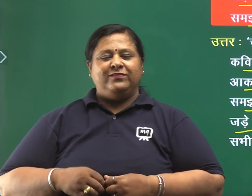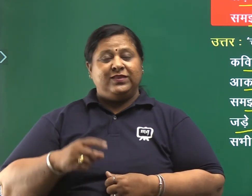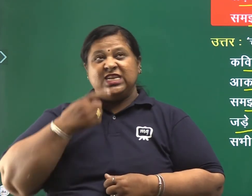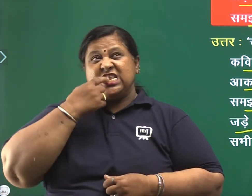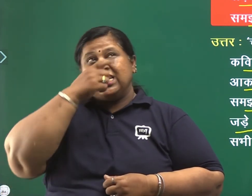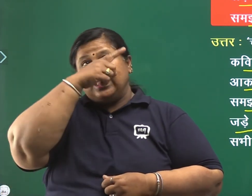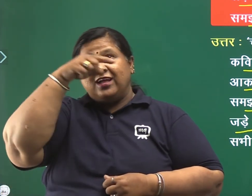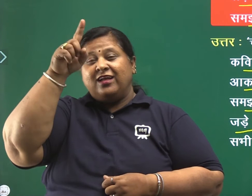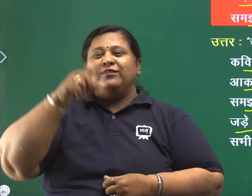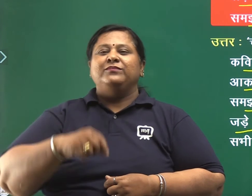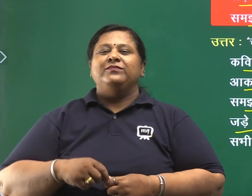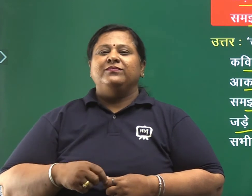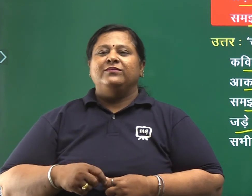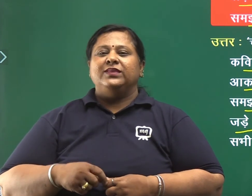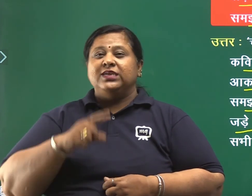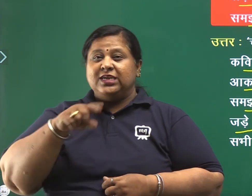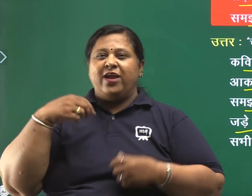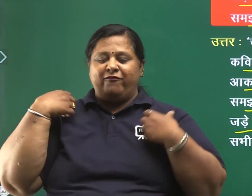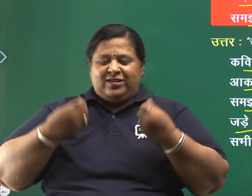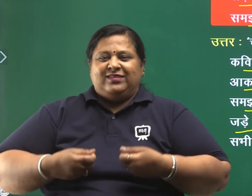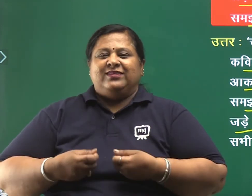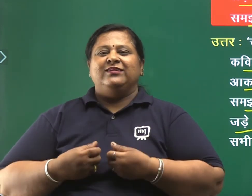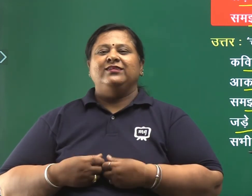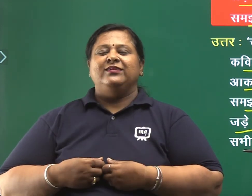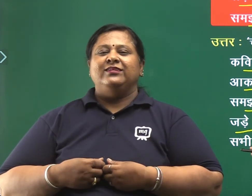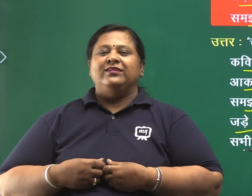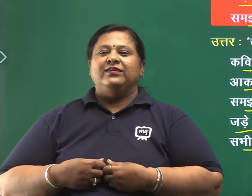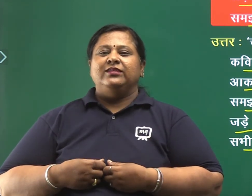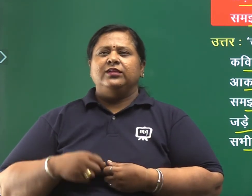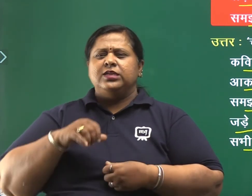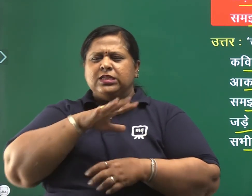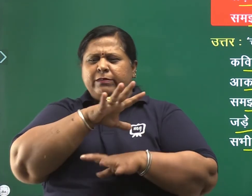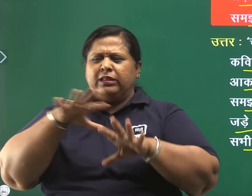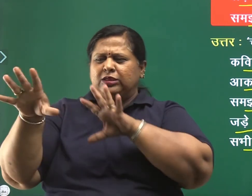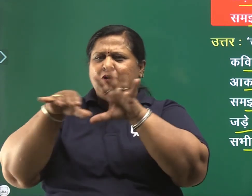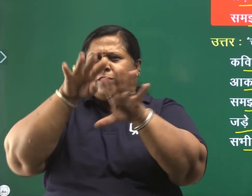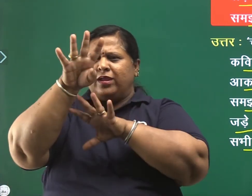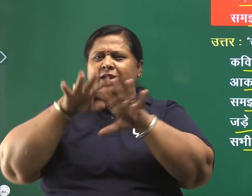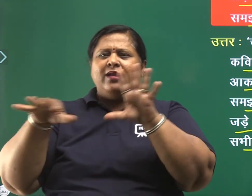चाँद का यह वस्त्र सभी दिशाओं में